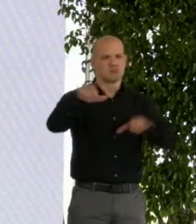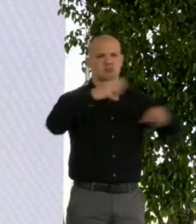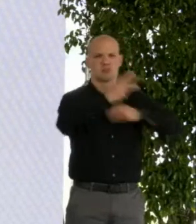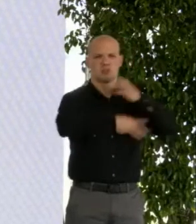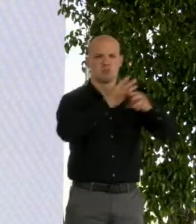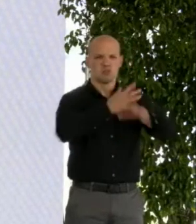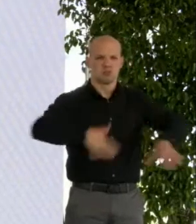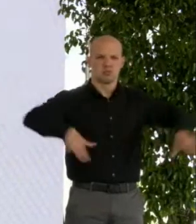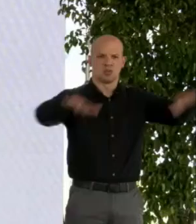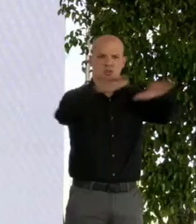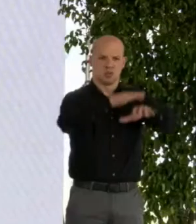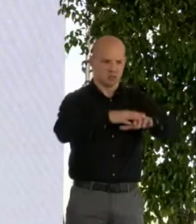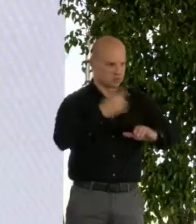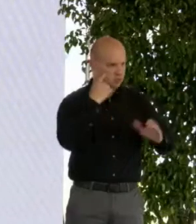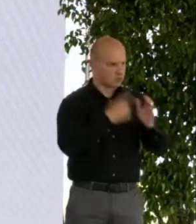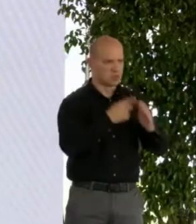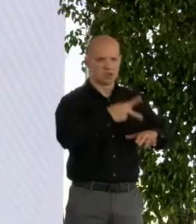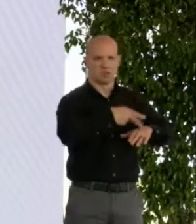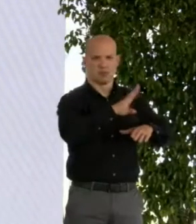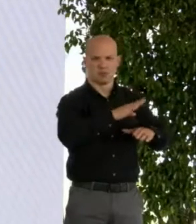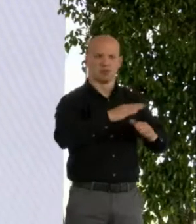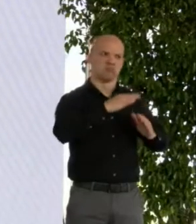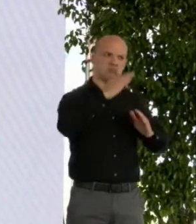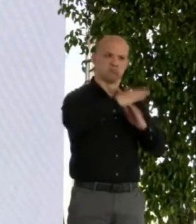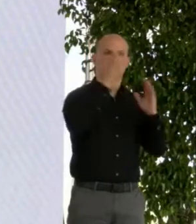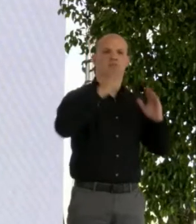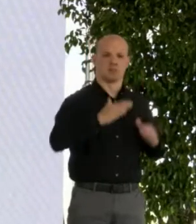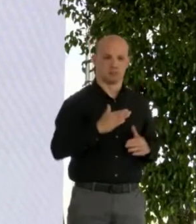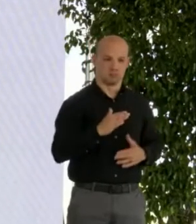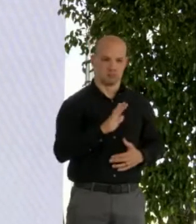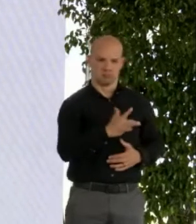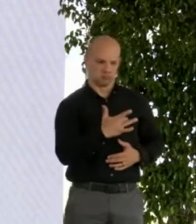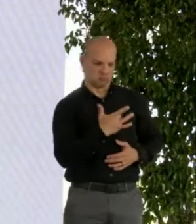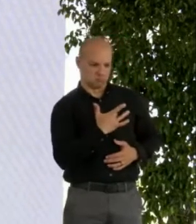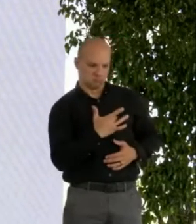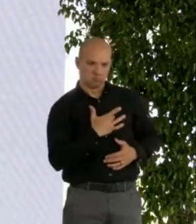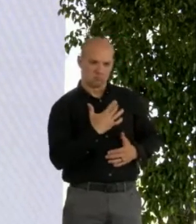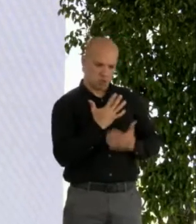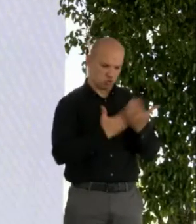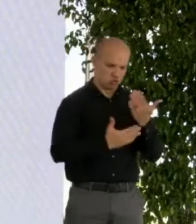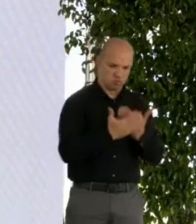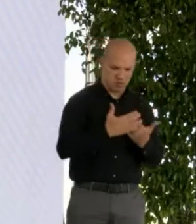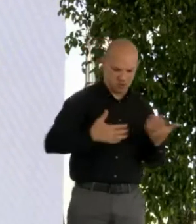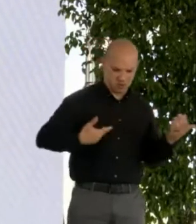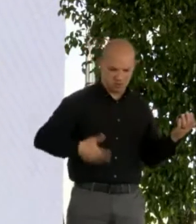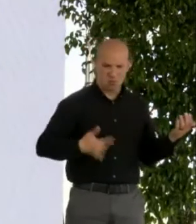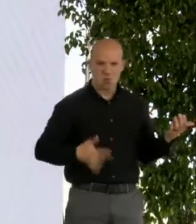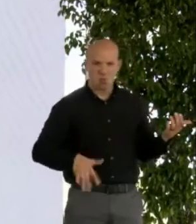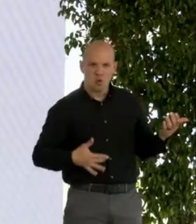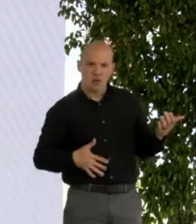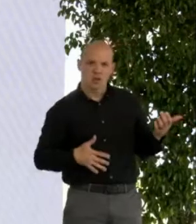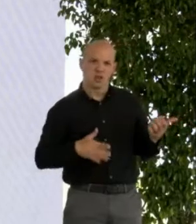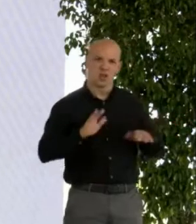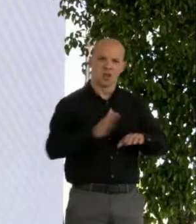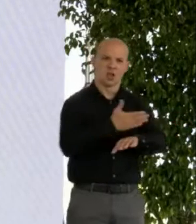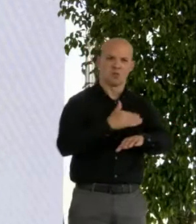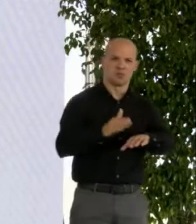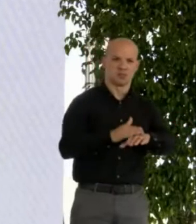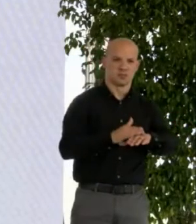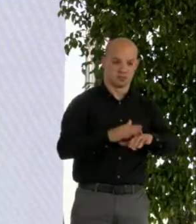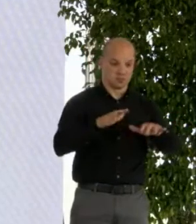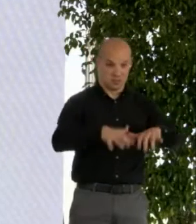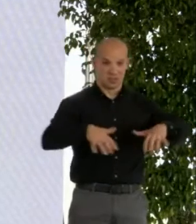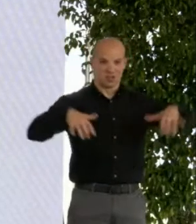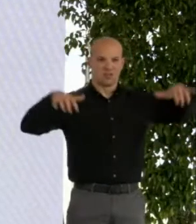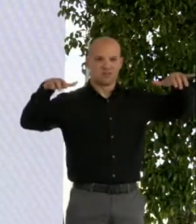lo que siente desde lo más profundo de su corazón a través de sus manos, cuerdas y sus letras. El anfiteatro al